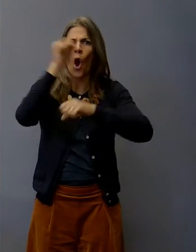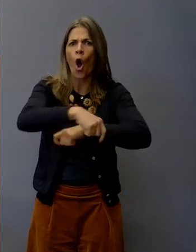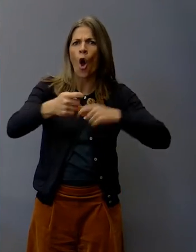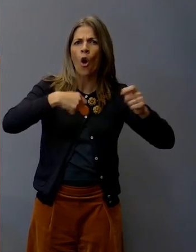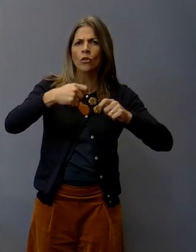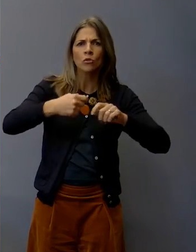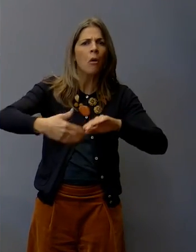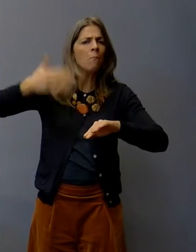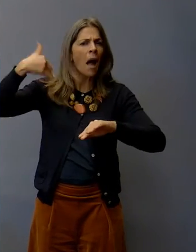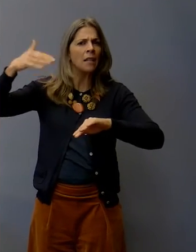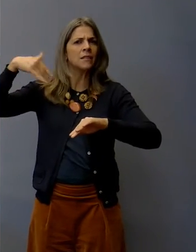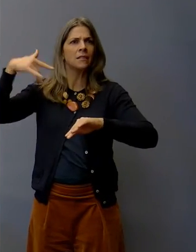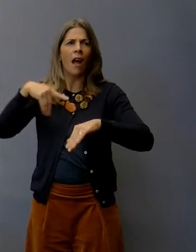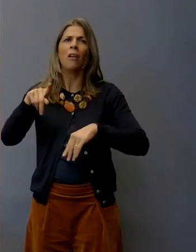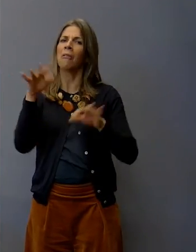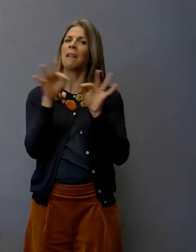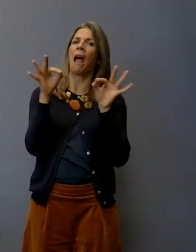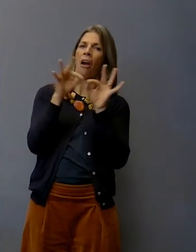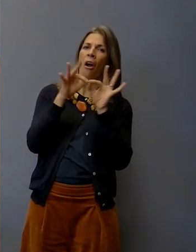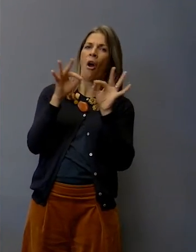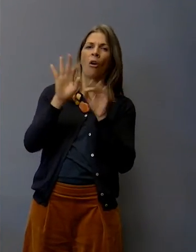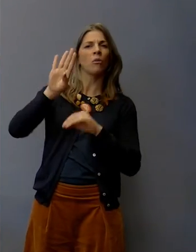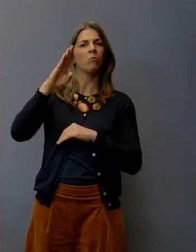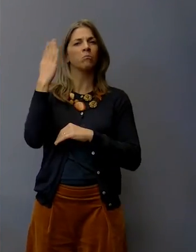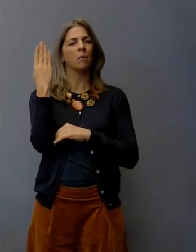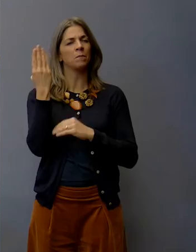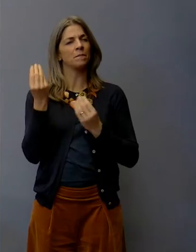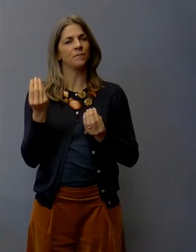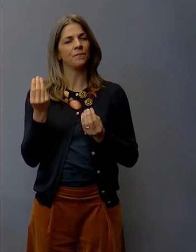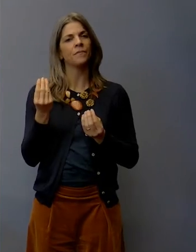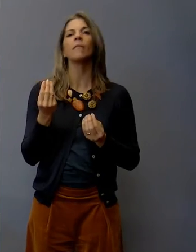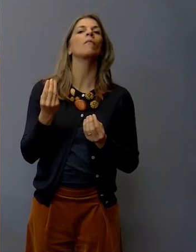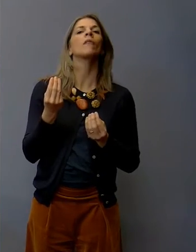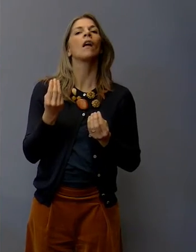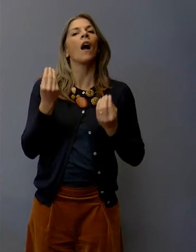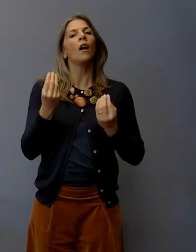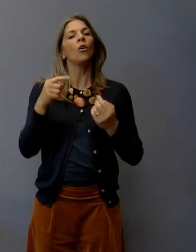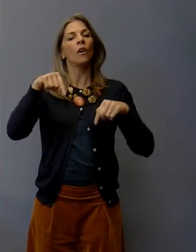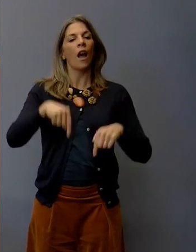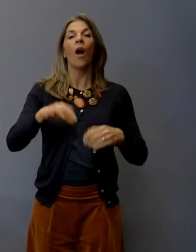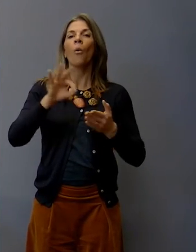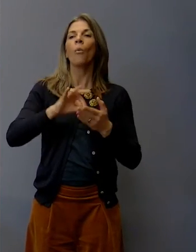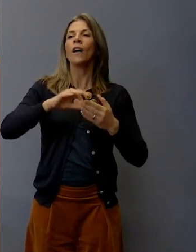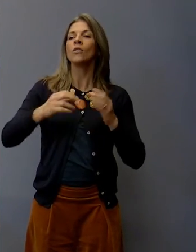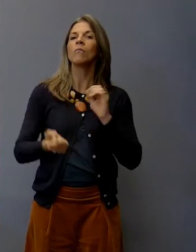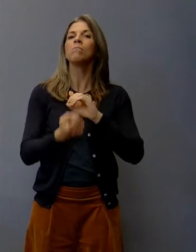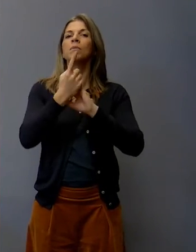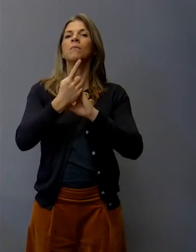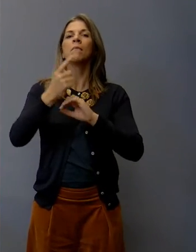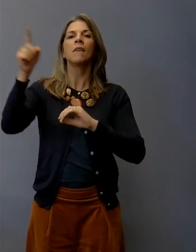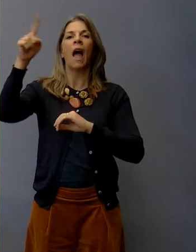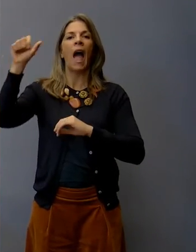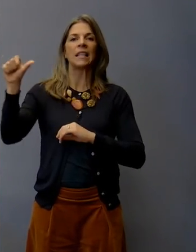commerciali senza precedenti e allora in quel momento in cui si parla di esselunga noi ci